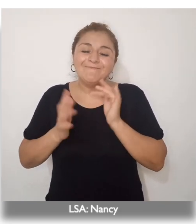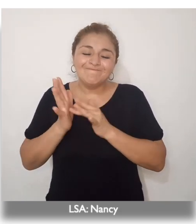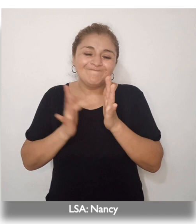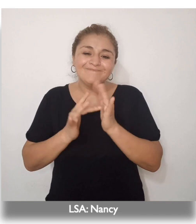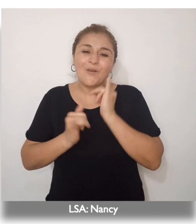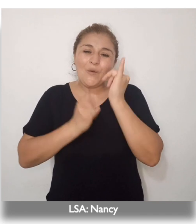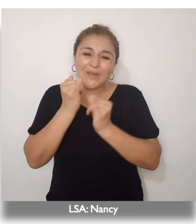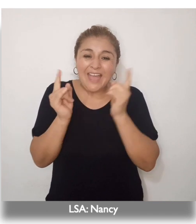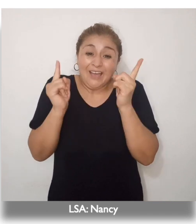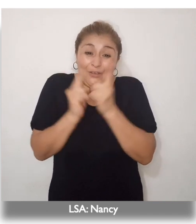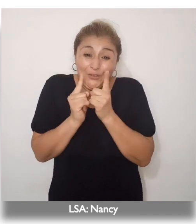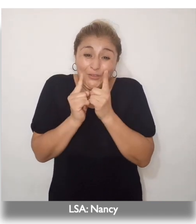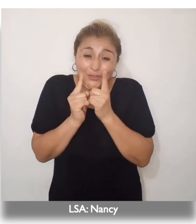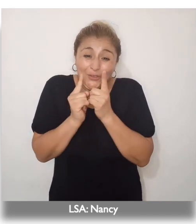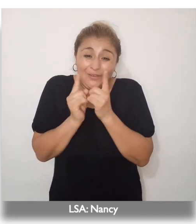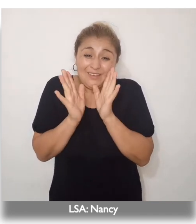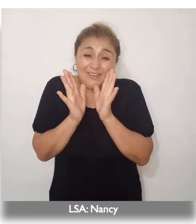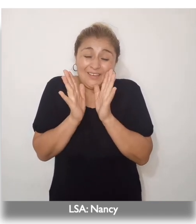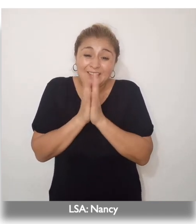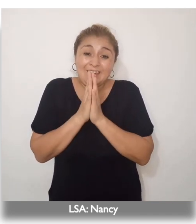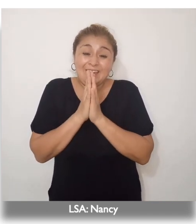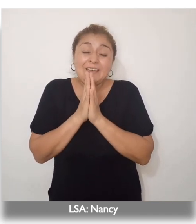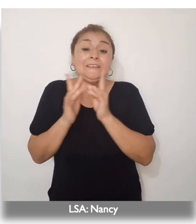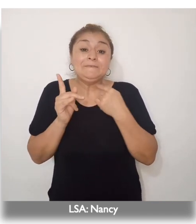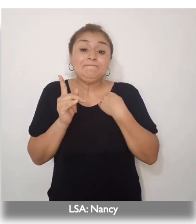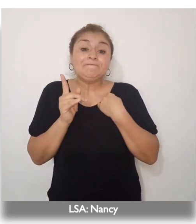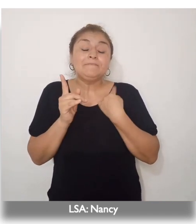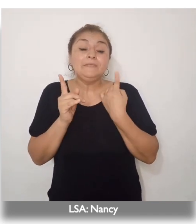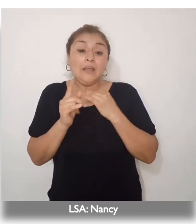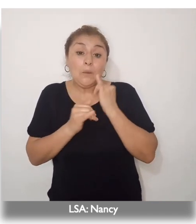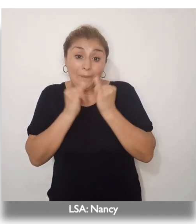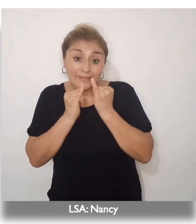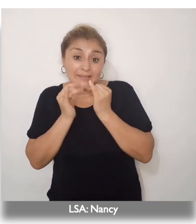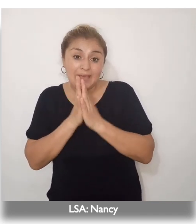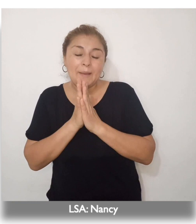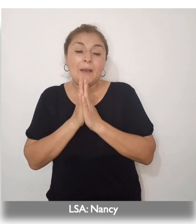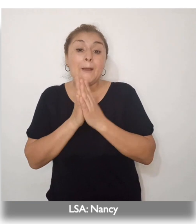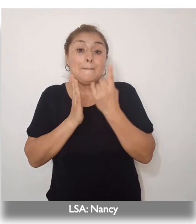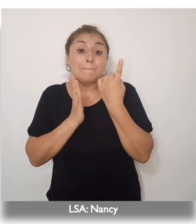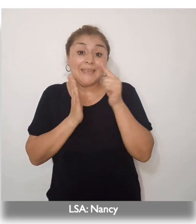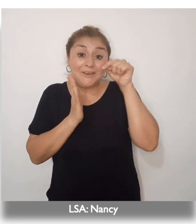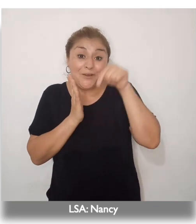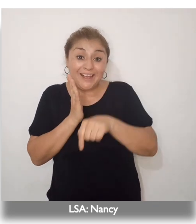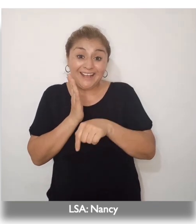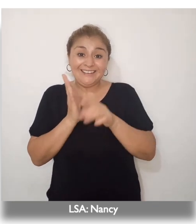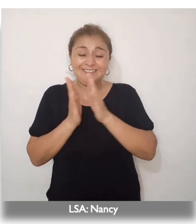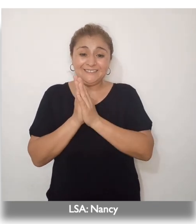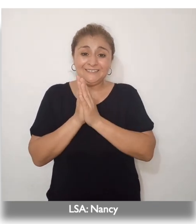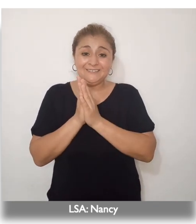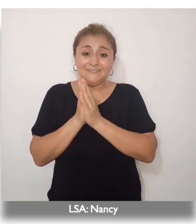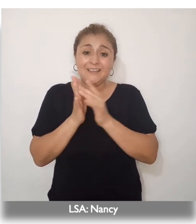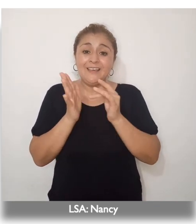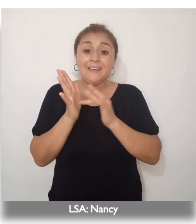permanecían en el redil ni con las otras nueve monedas que estaban seguras dentro de la